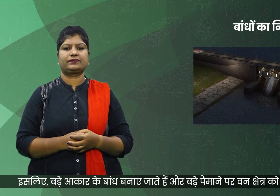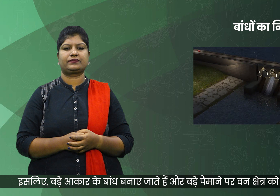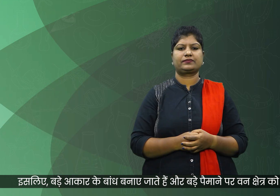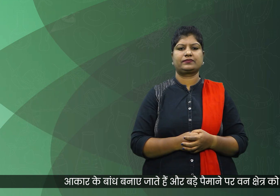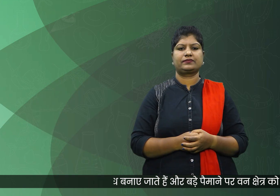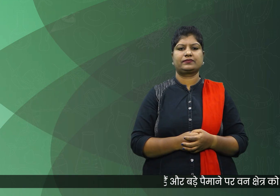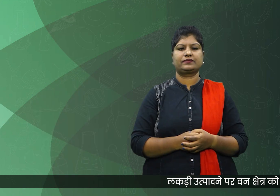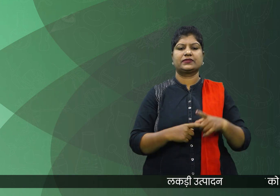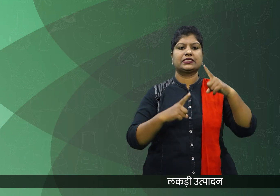लकडी उत्पादन